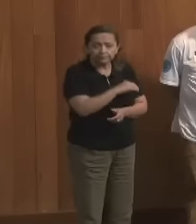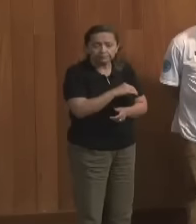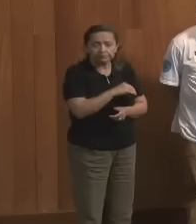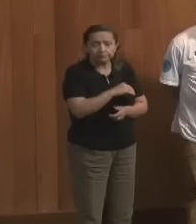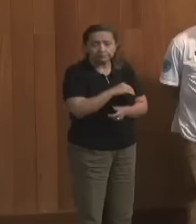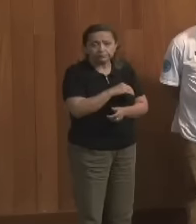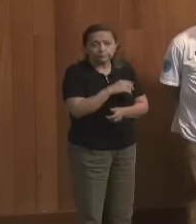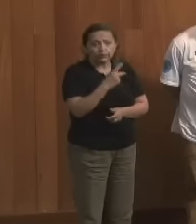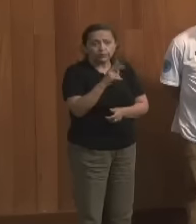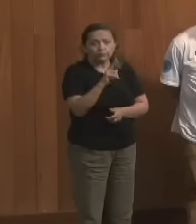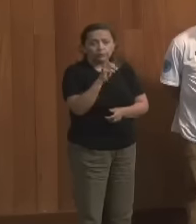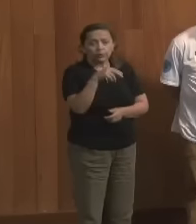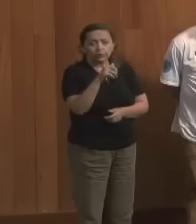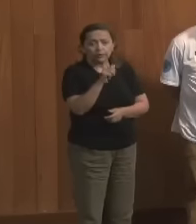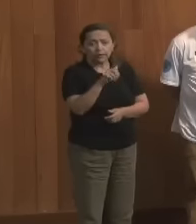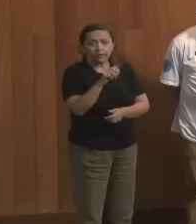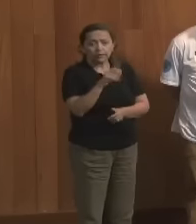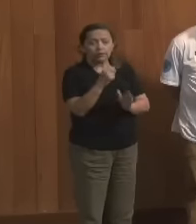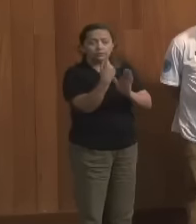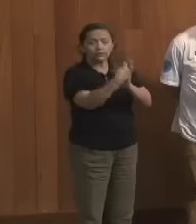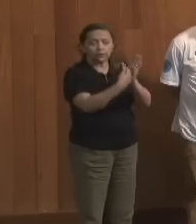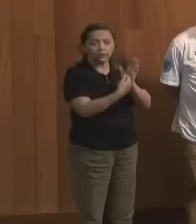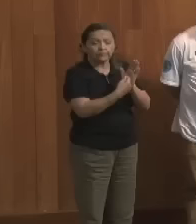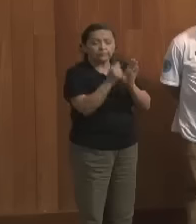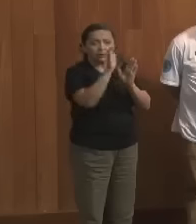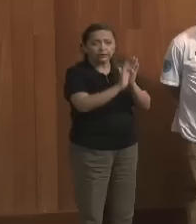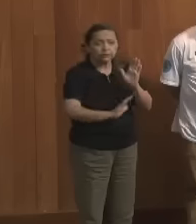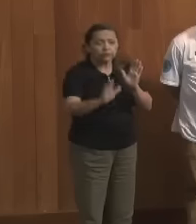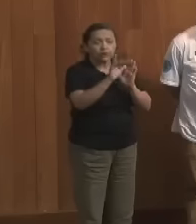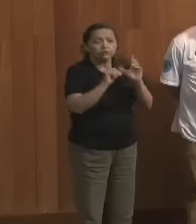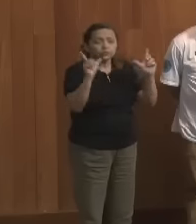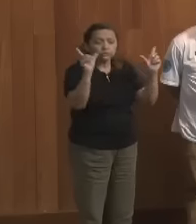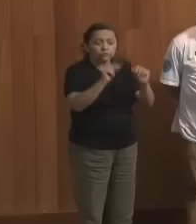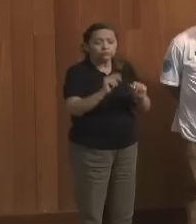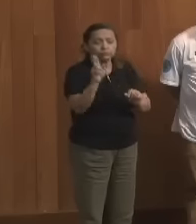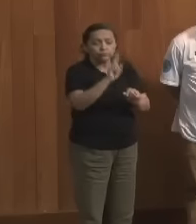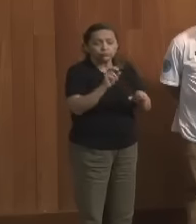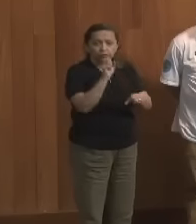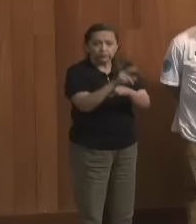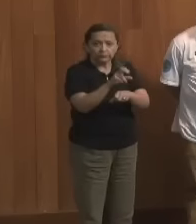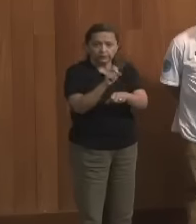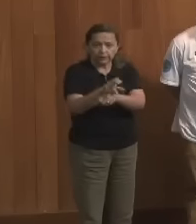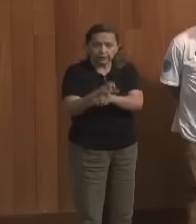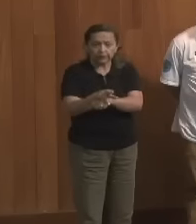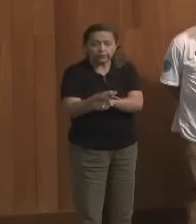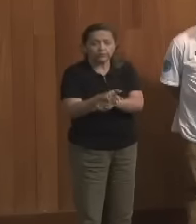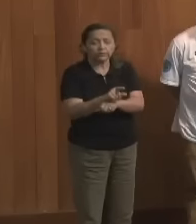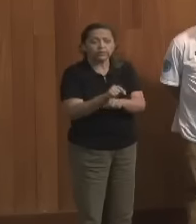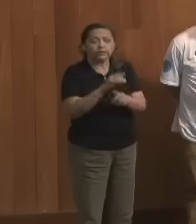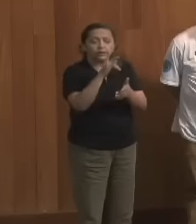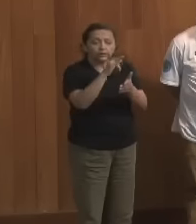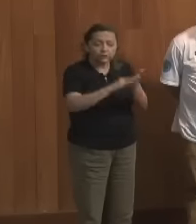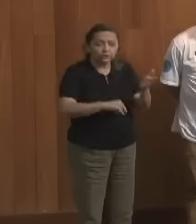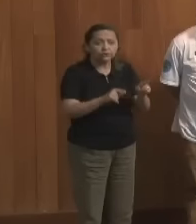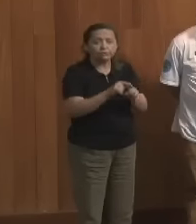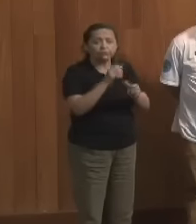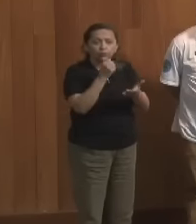do PRONARA, que é o Programa Nacional de Redução de Uso de Agrotóxicos, que seria registro,